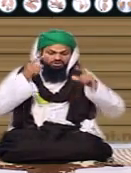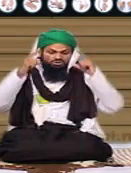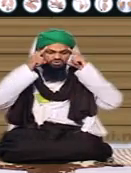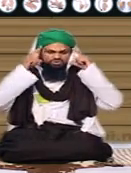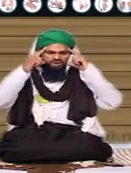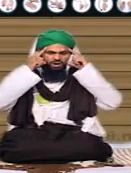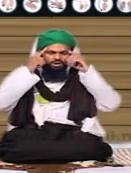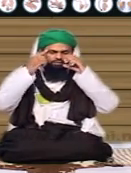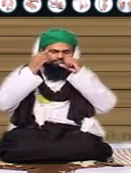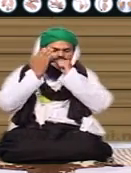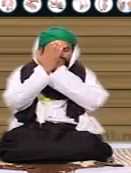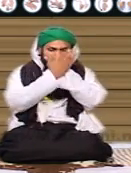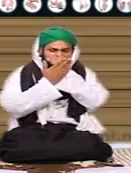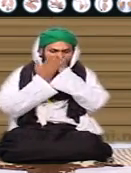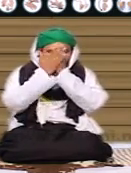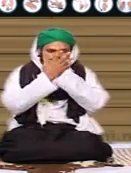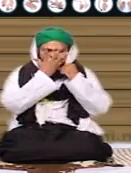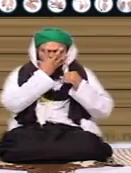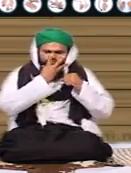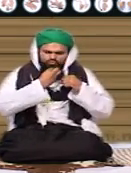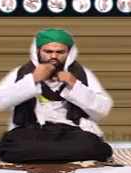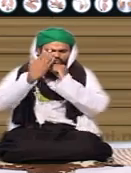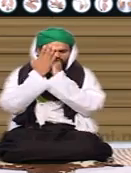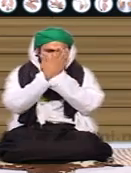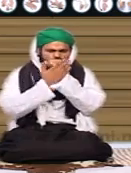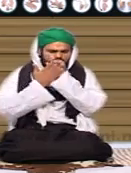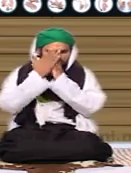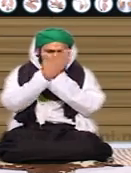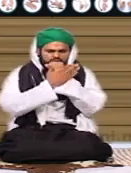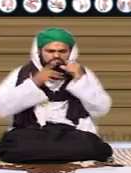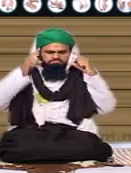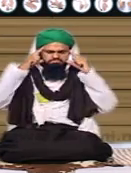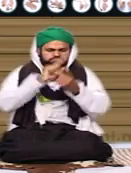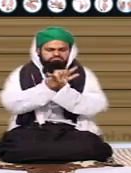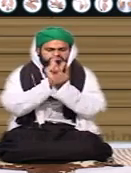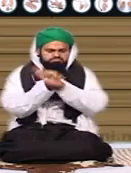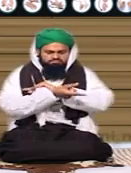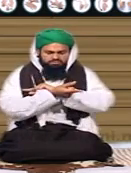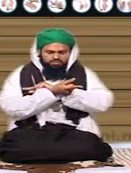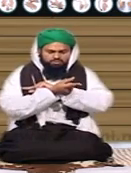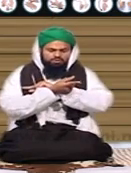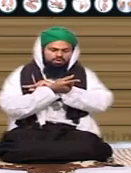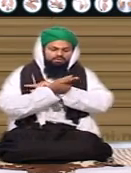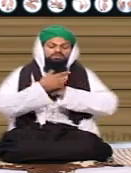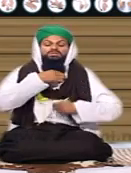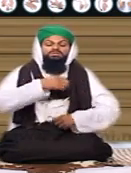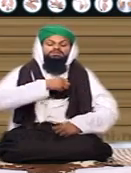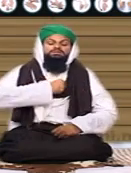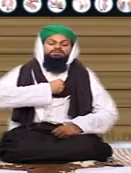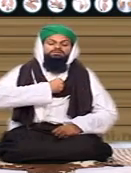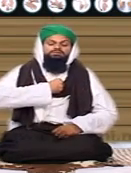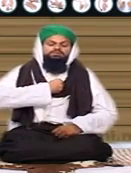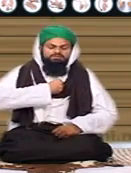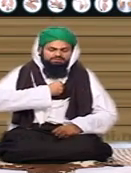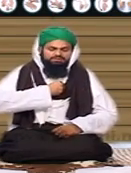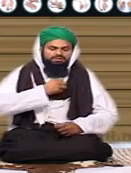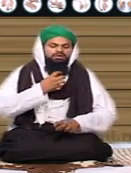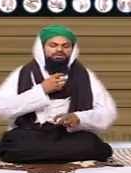شکل سور جیسی ہو گئی، خنزیر جیسی، اور وہ توق اور زنجیر میں بندھا ہوا